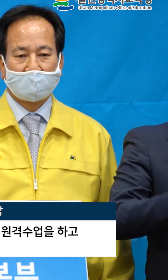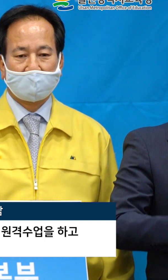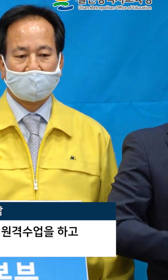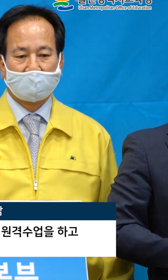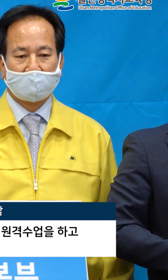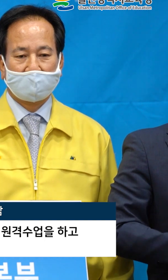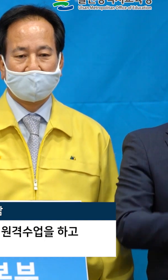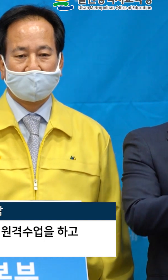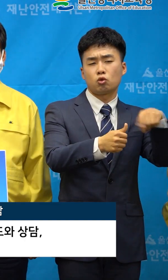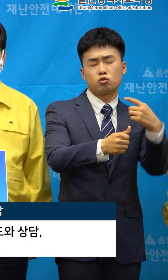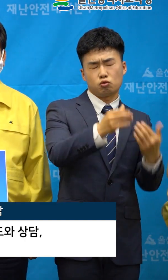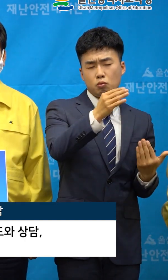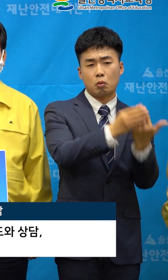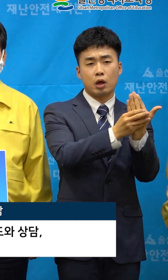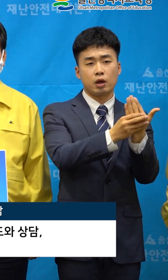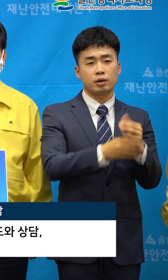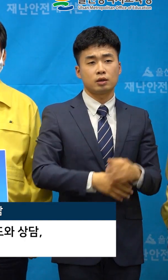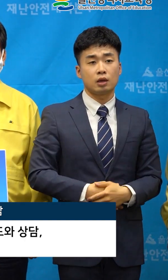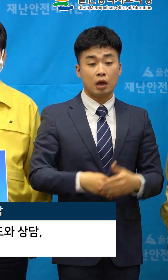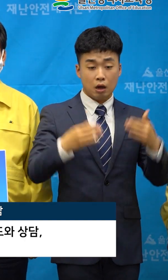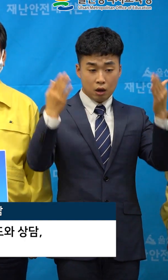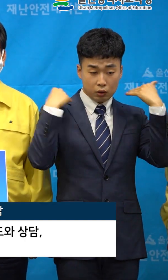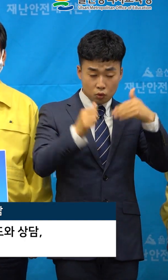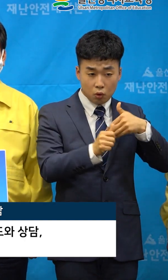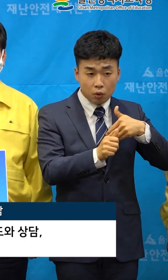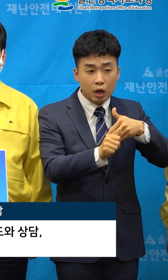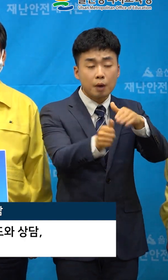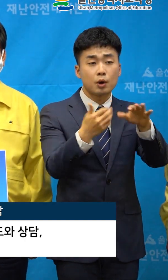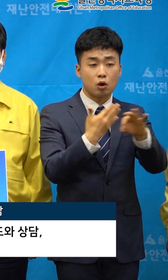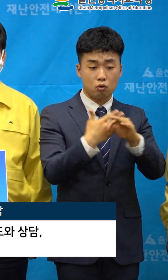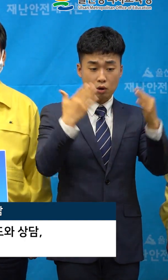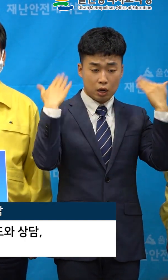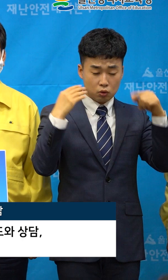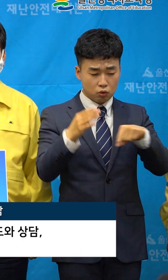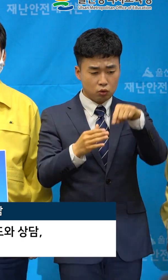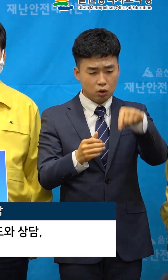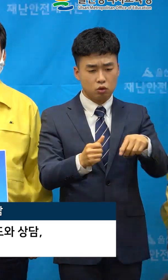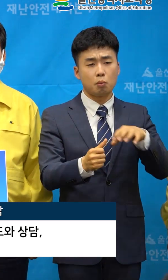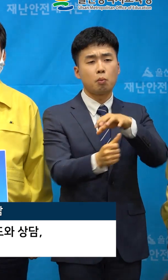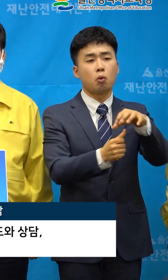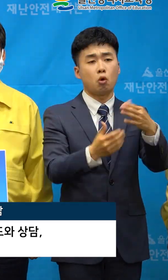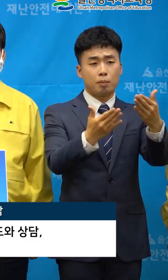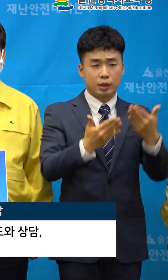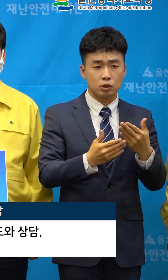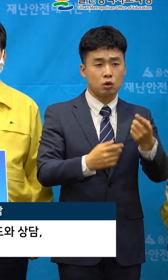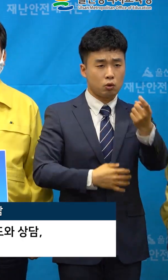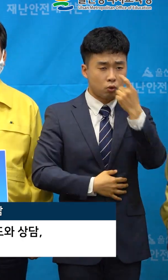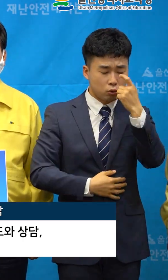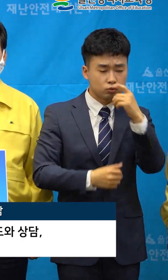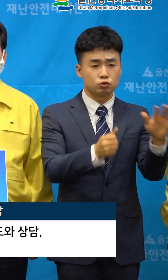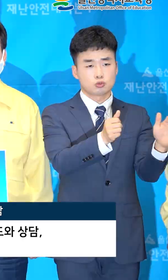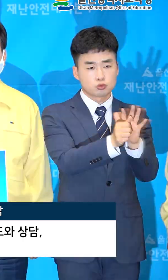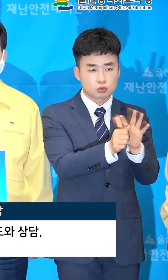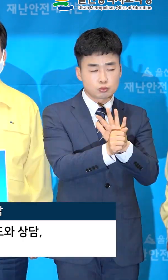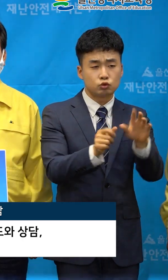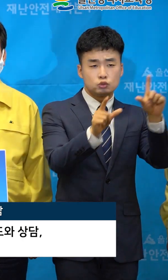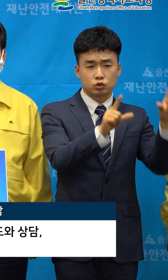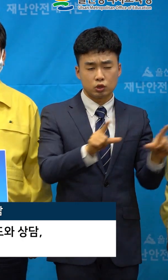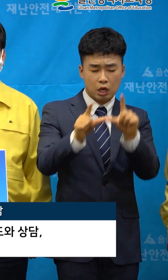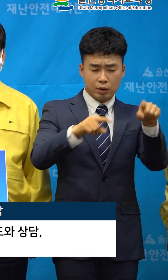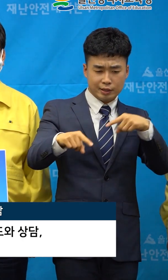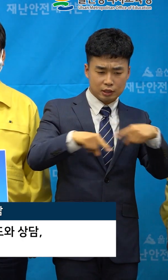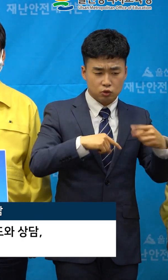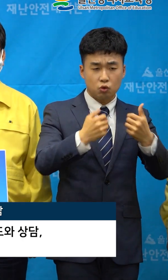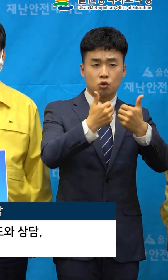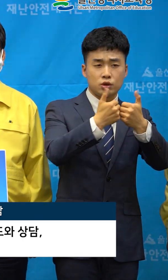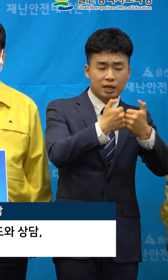교육 재난입니다. 등교하면 당연히 학교에서 보상받아야 할 수업과 돌봄, 생활 지도와